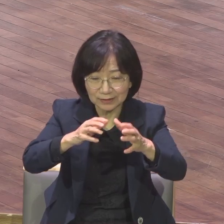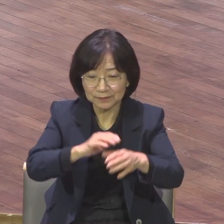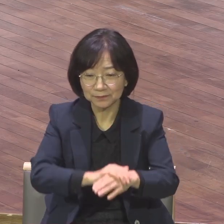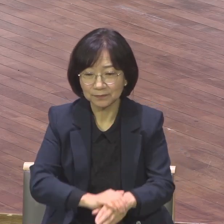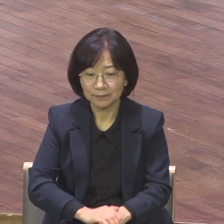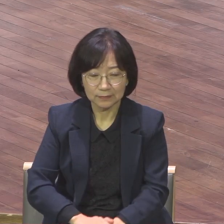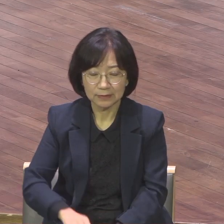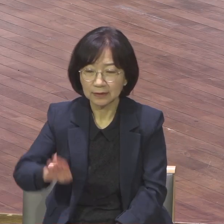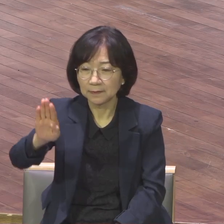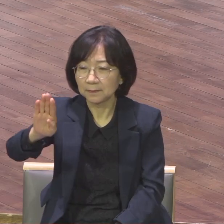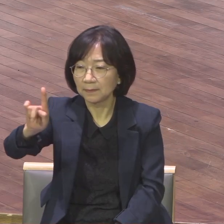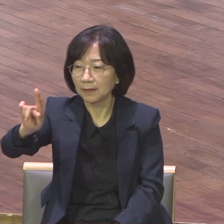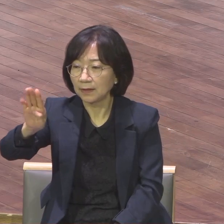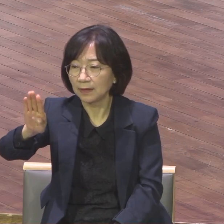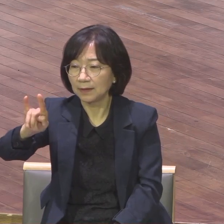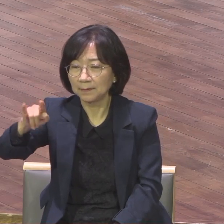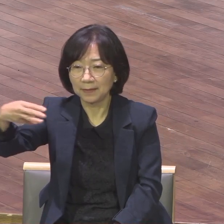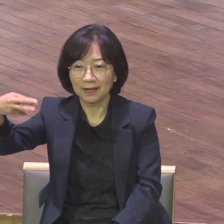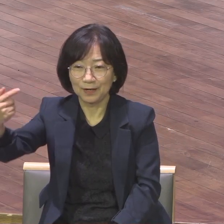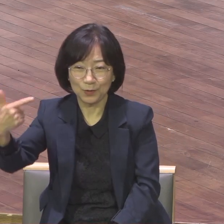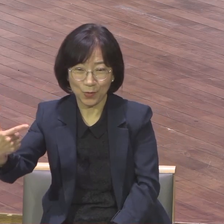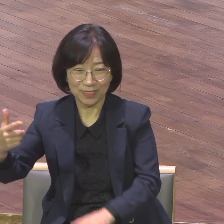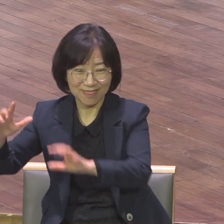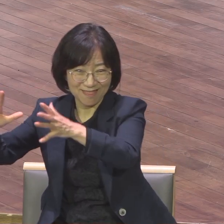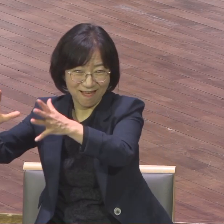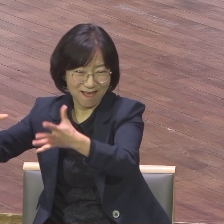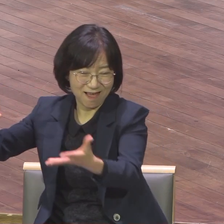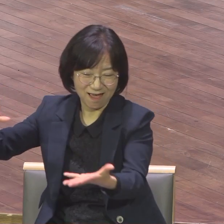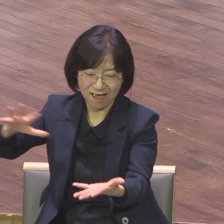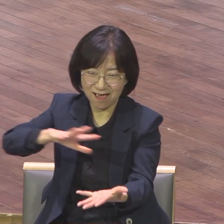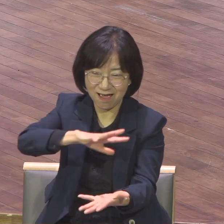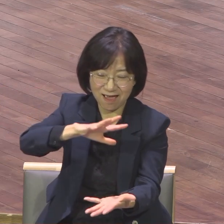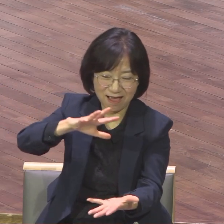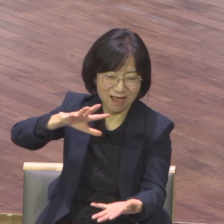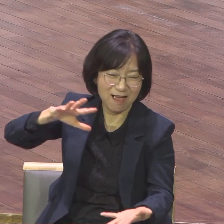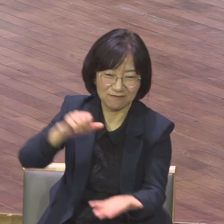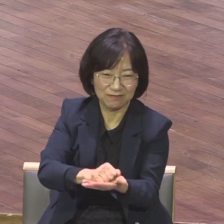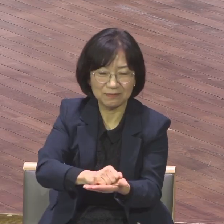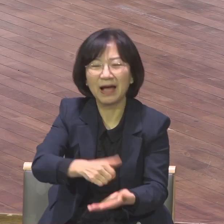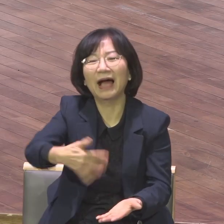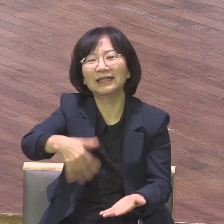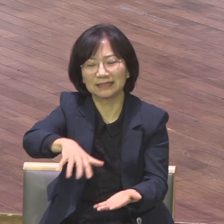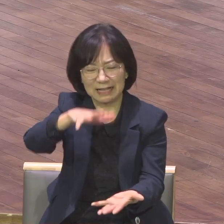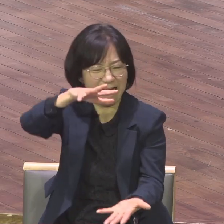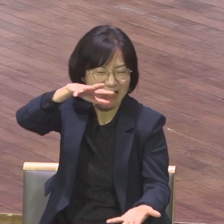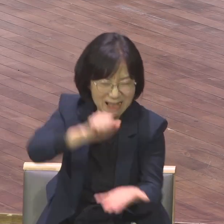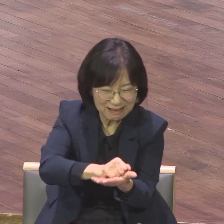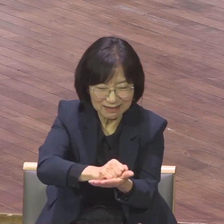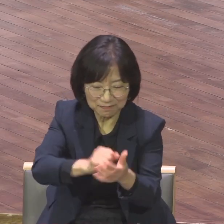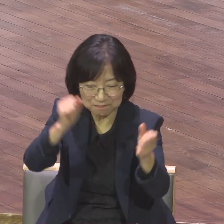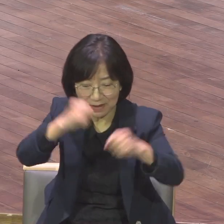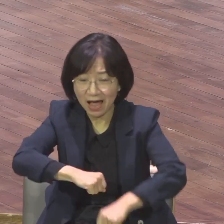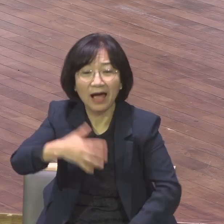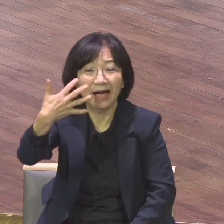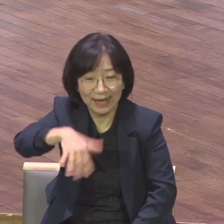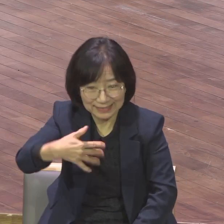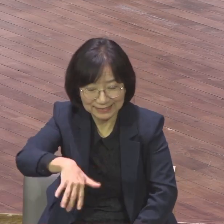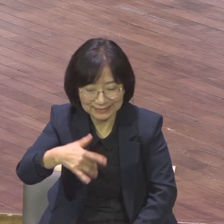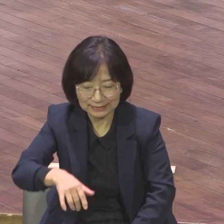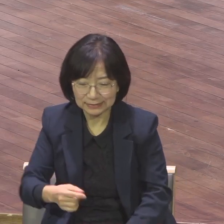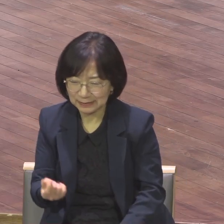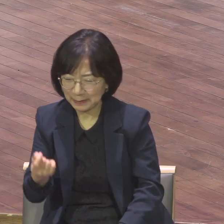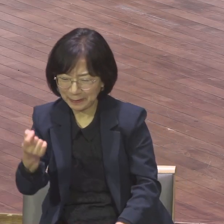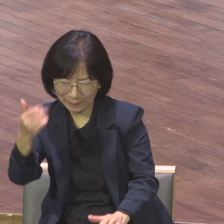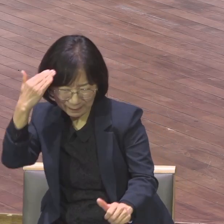바벨론에 의해서 완전 멸망당하는 시점은 아니에요. 완전히 멸망을 당하긴